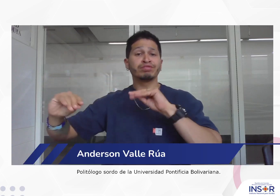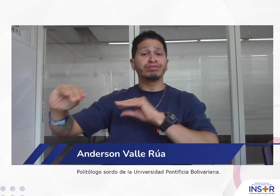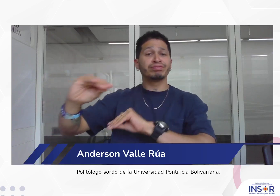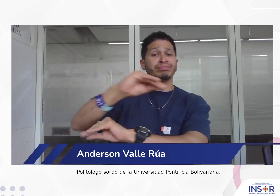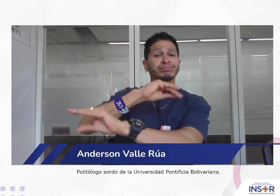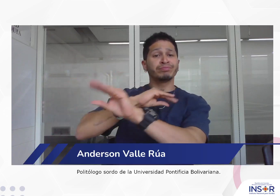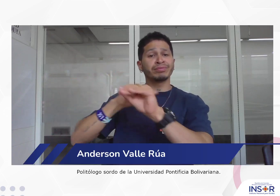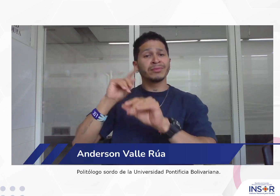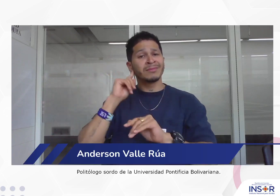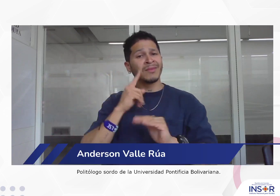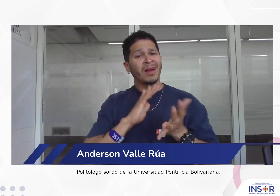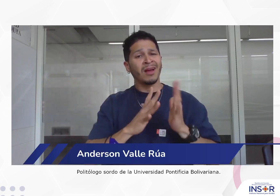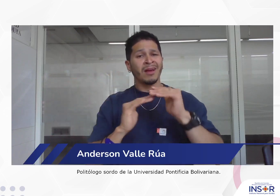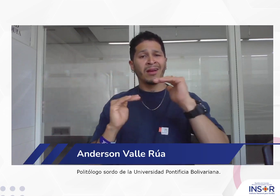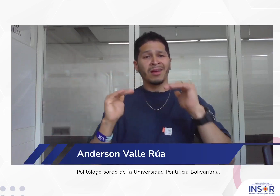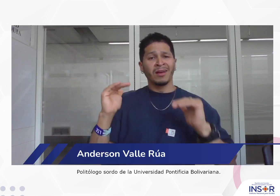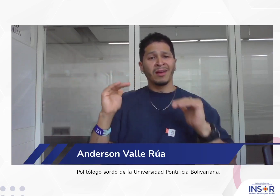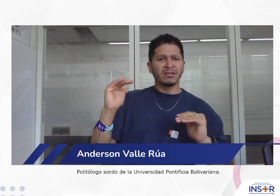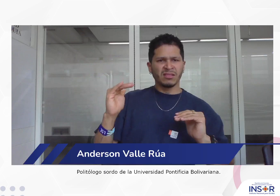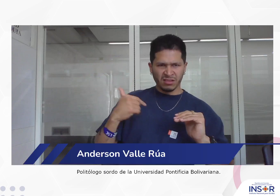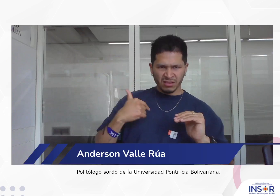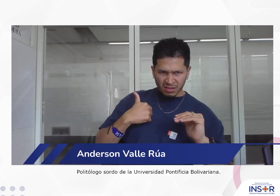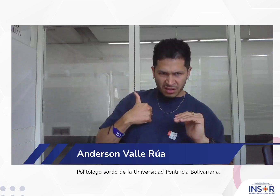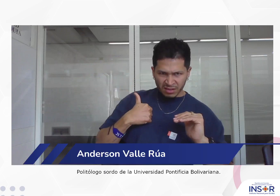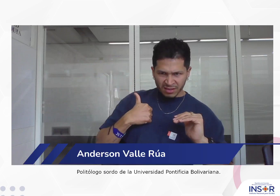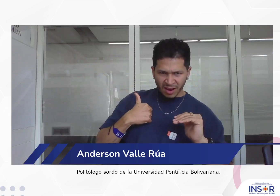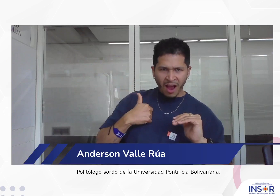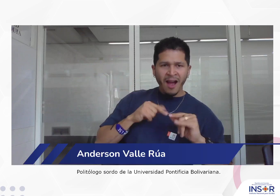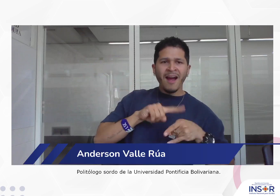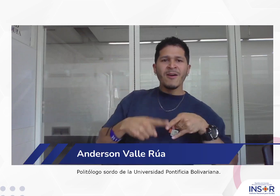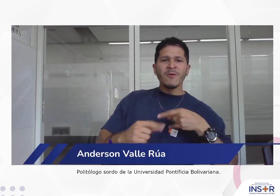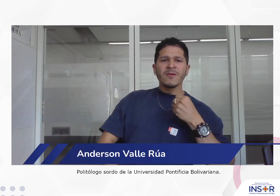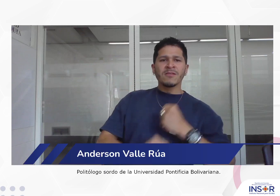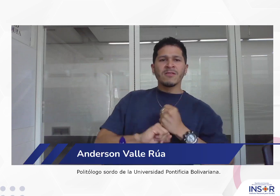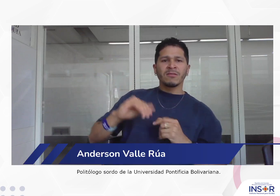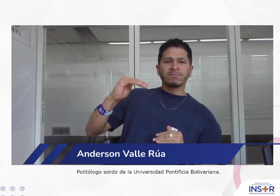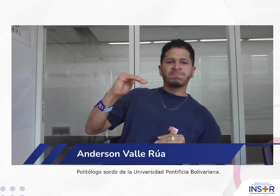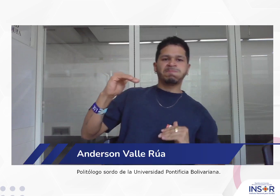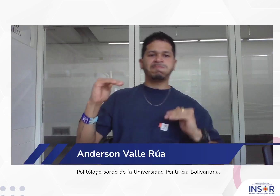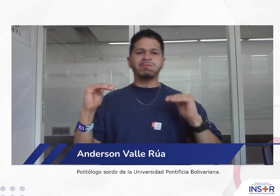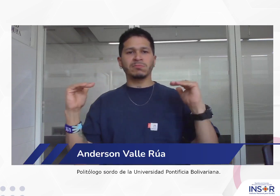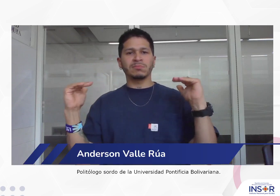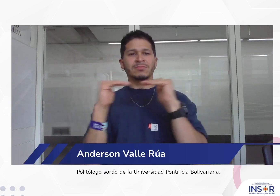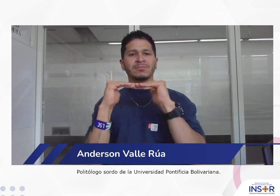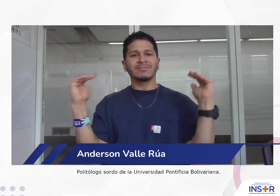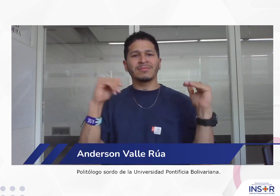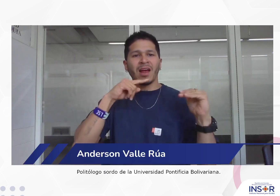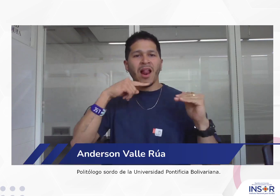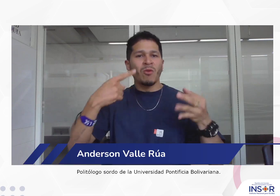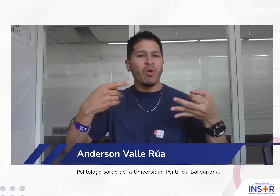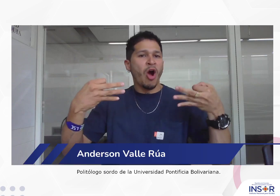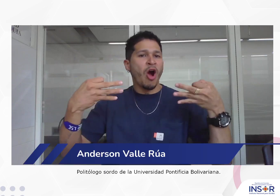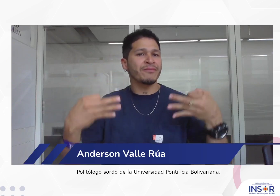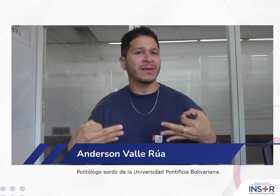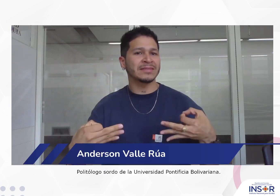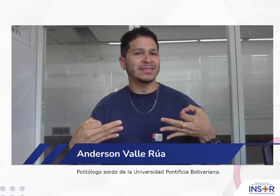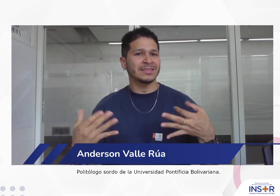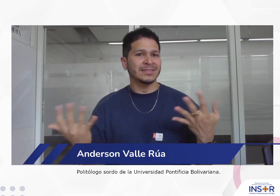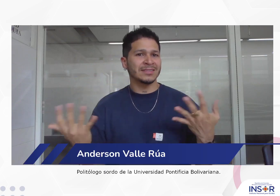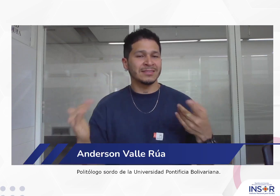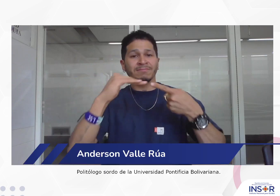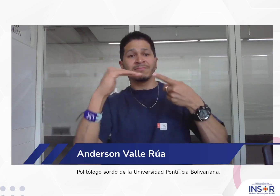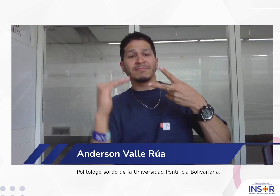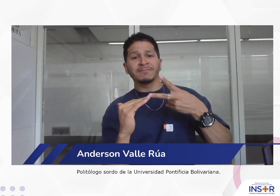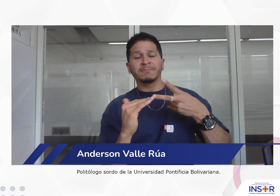imponen sobre las personas sordas hablando pues del uso de la lengua, ¿no? Se impone ese español obligatorio para todos los